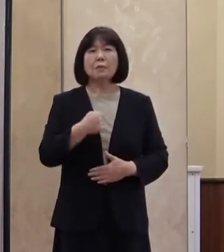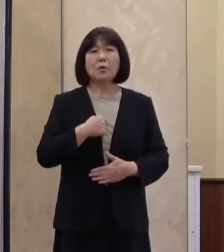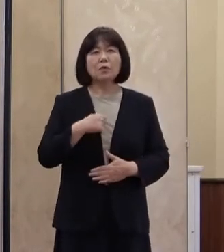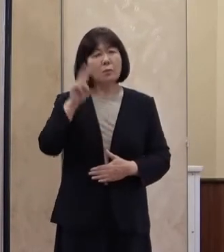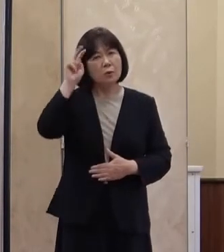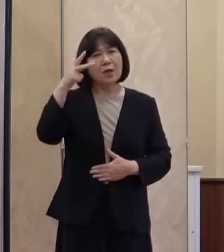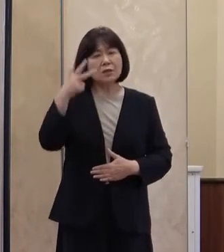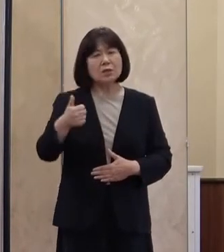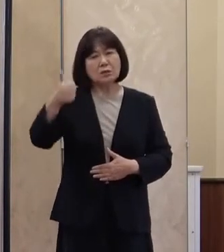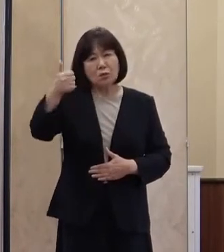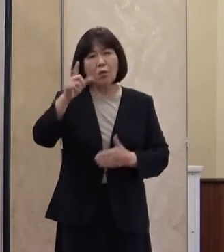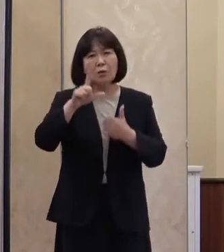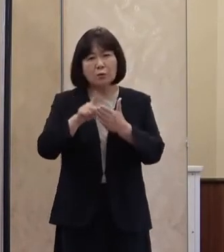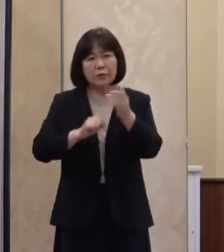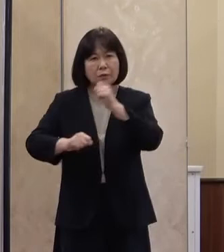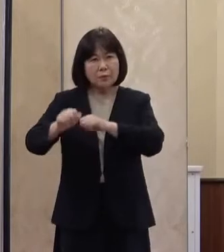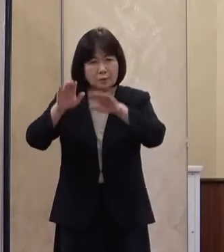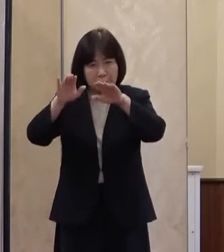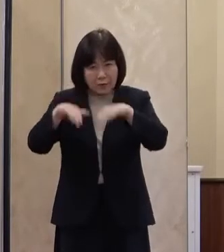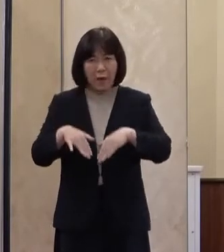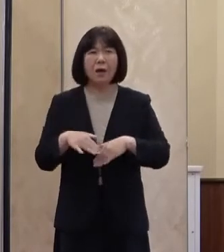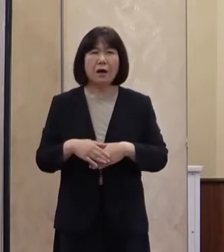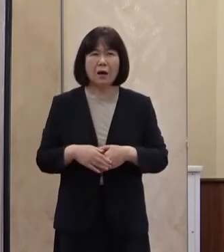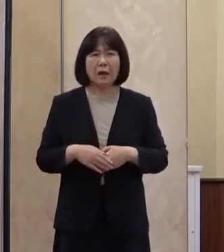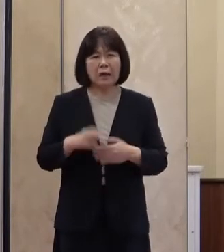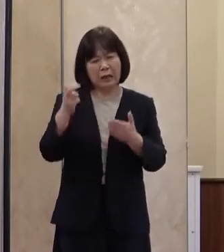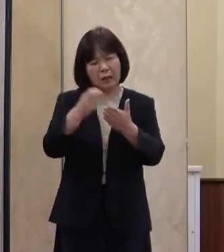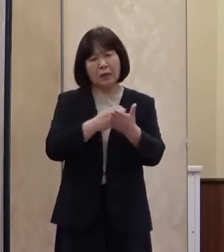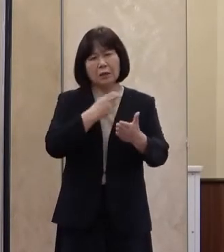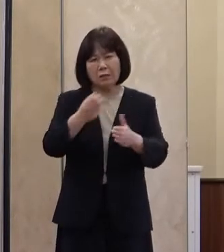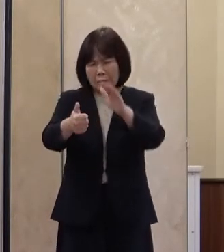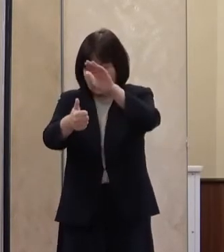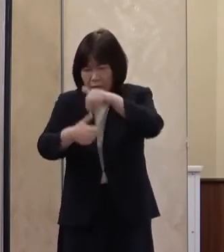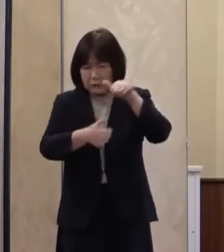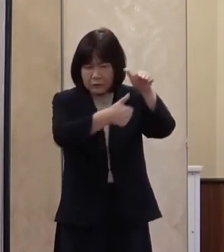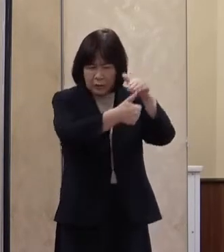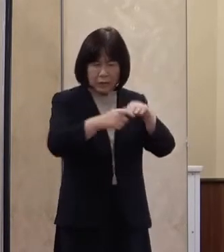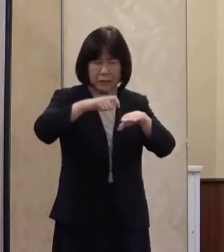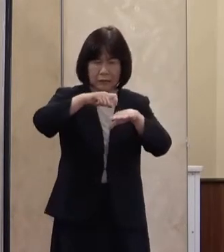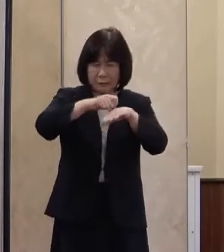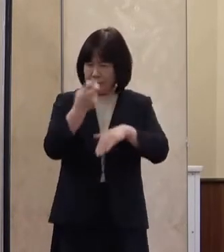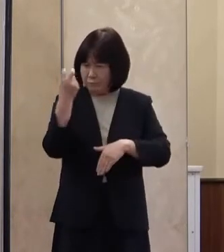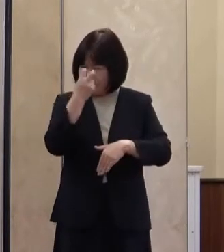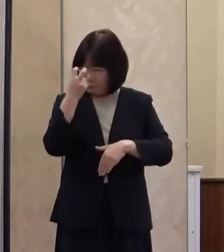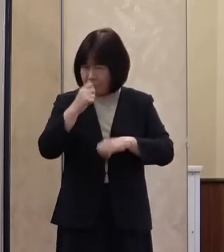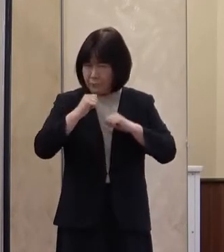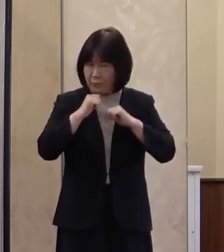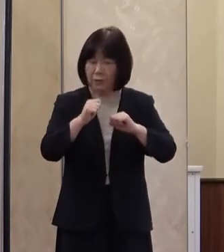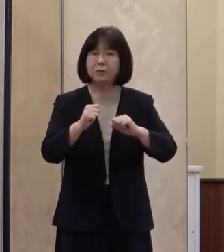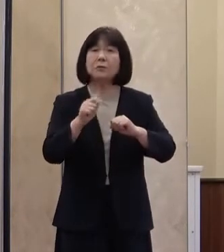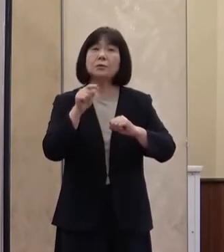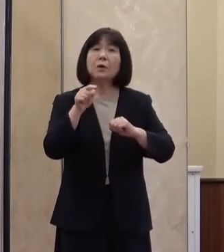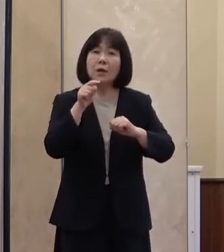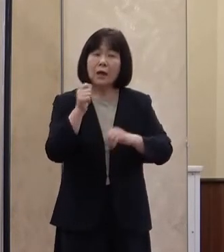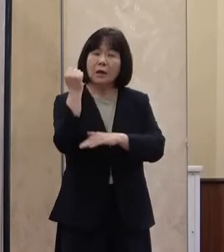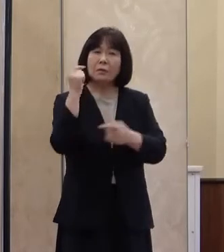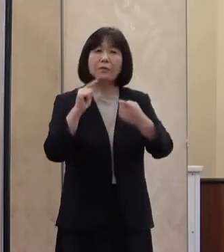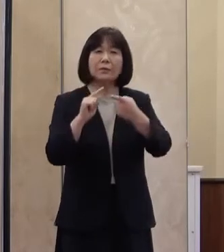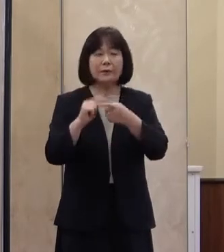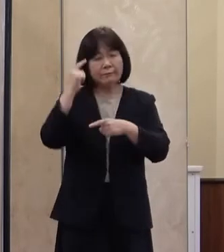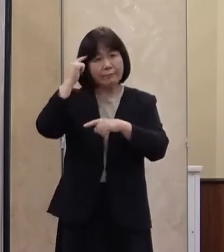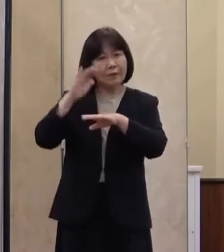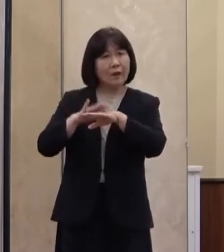市長時代に取り組みましたが、違法な客引きというのはこれは厳しく取り締まるというのが基本的な考え